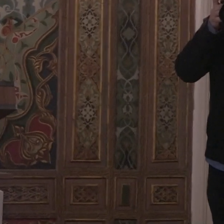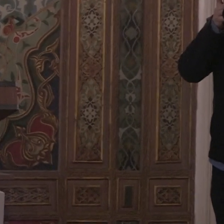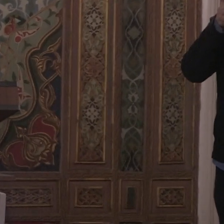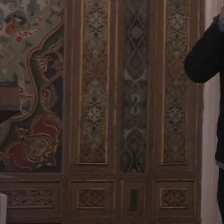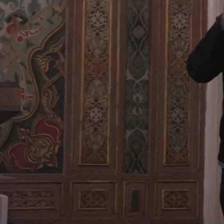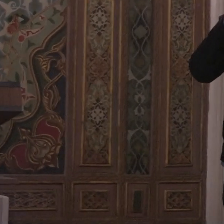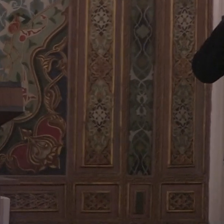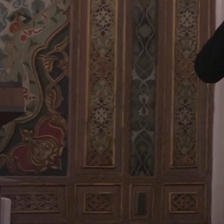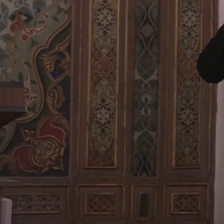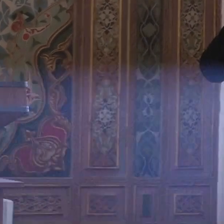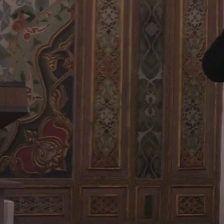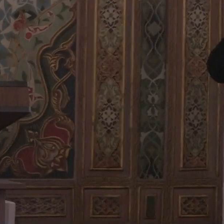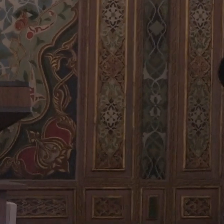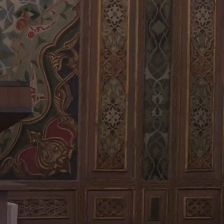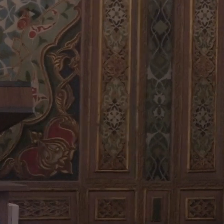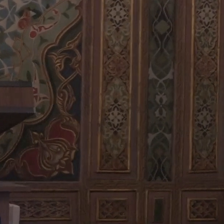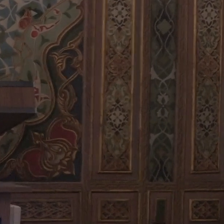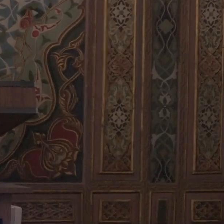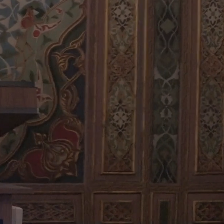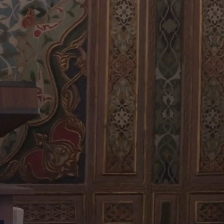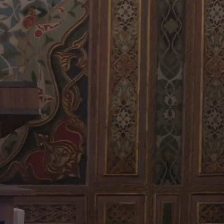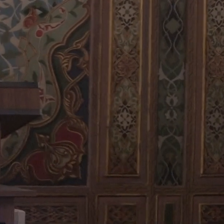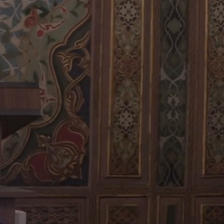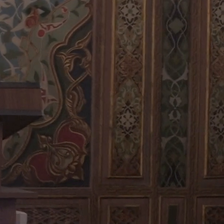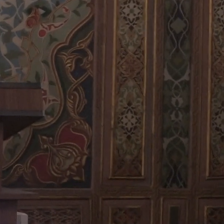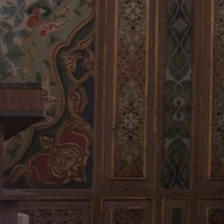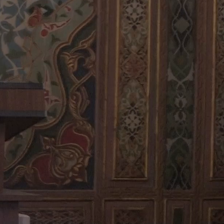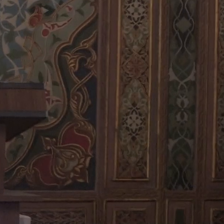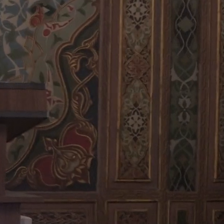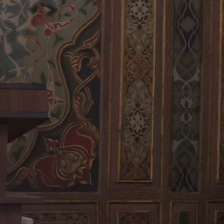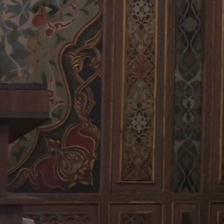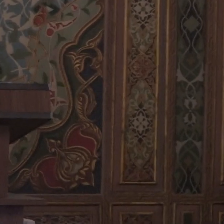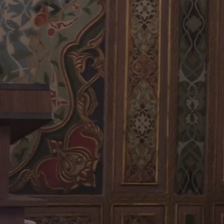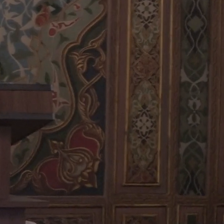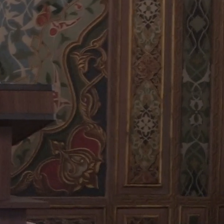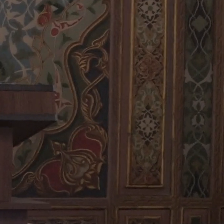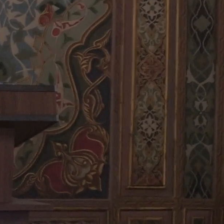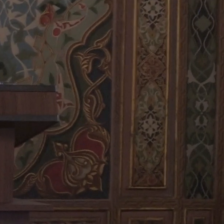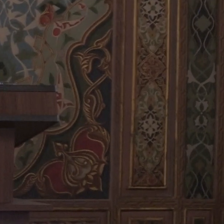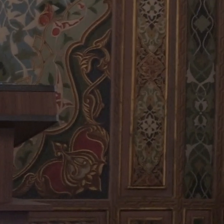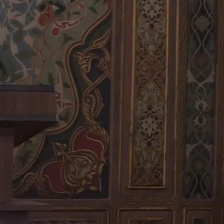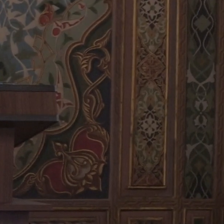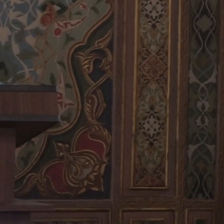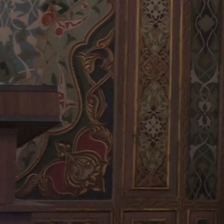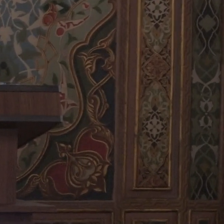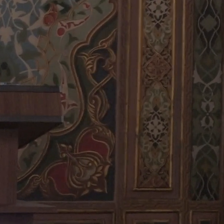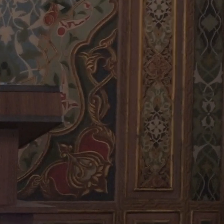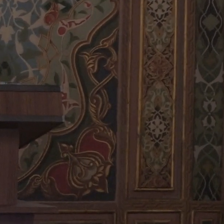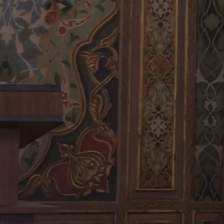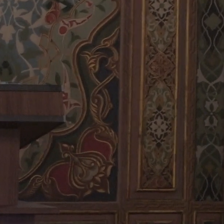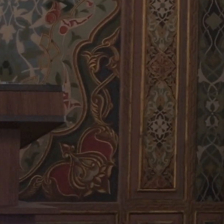gözüken tarihi bir salon. Salonumuzda bir basamakla kürsüye çıkılıyor ve altı